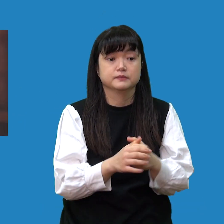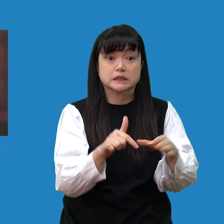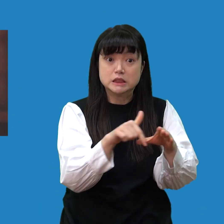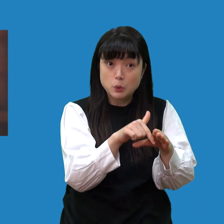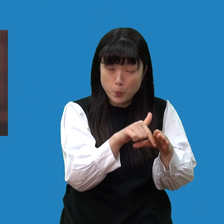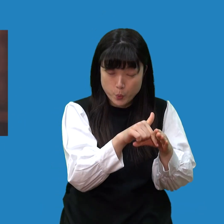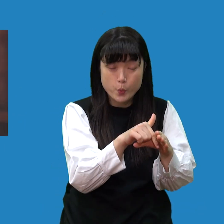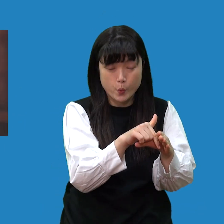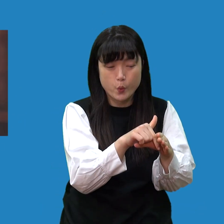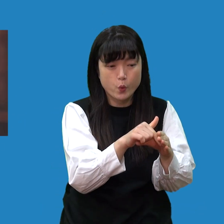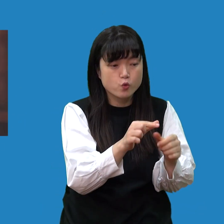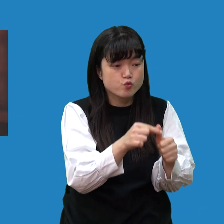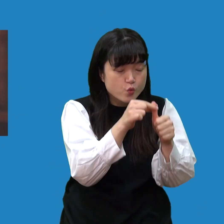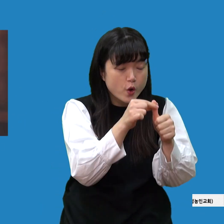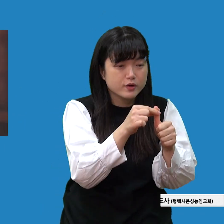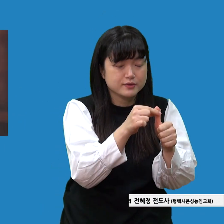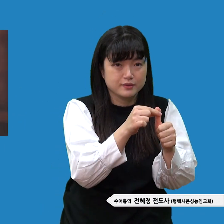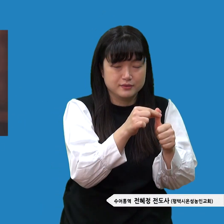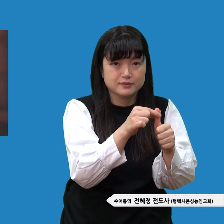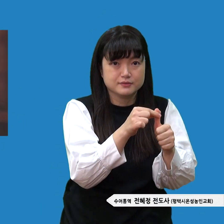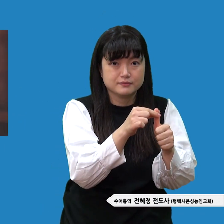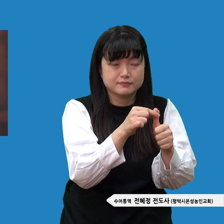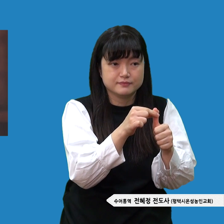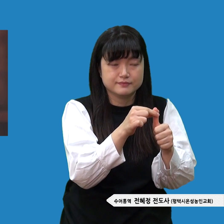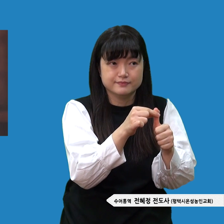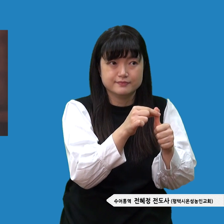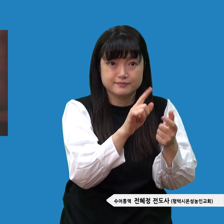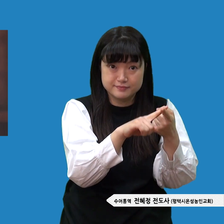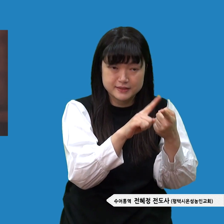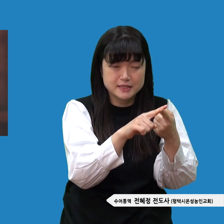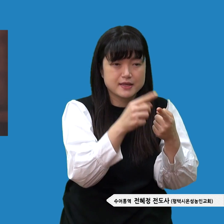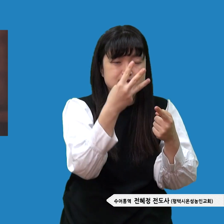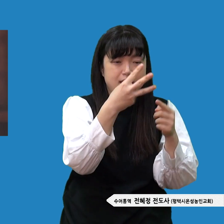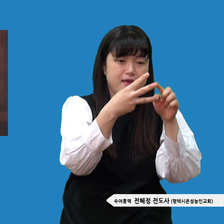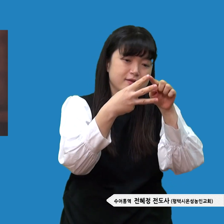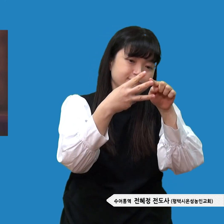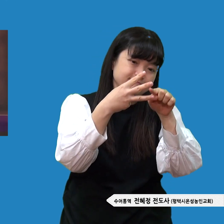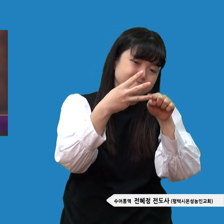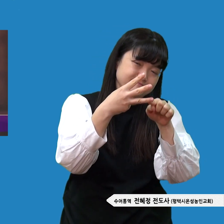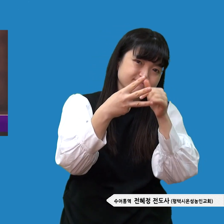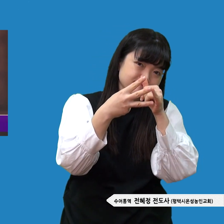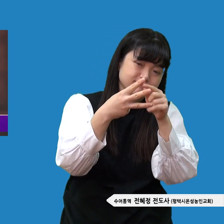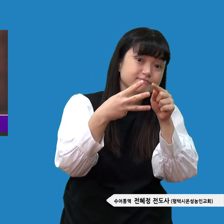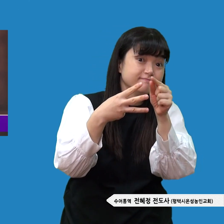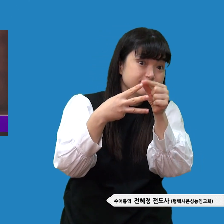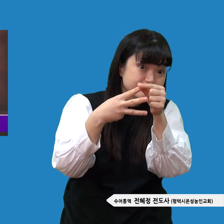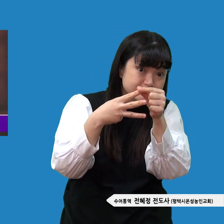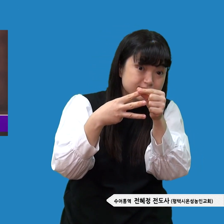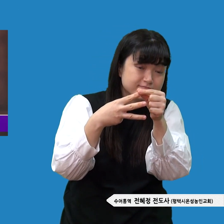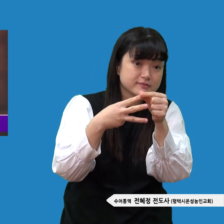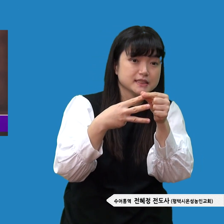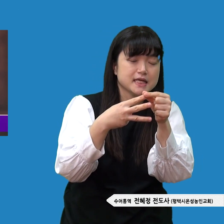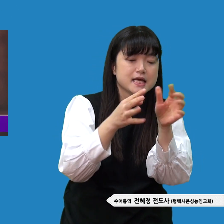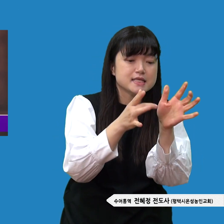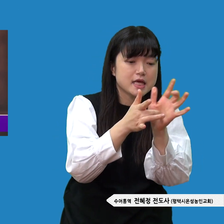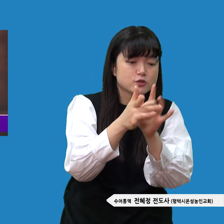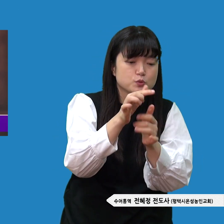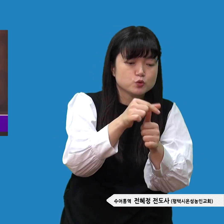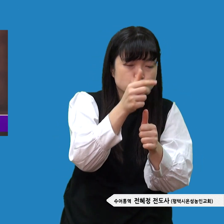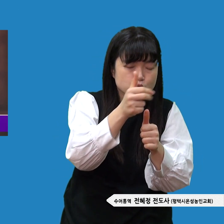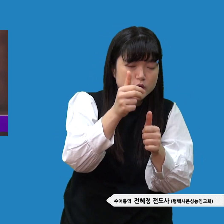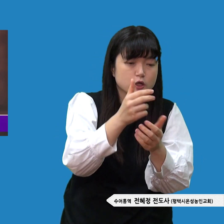기독교의 구원의 교리를 보통 세 단계로 설명합니다. 그 첫째 단계는 예수님을